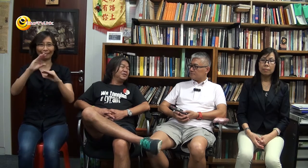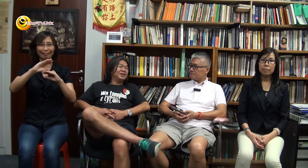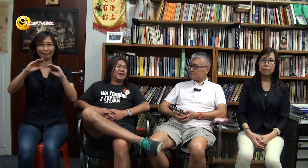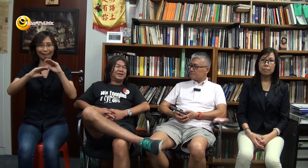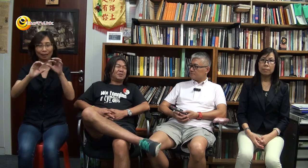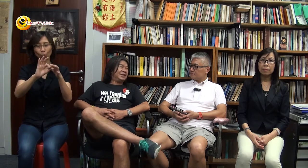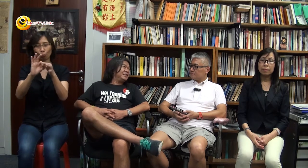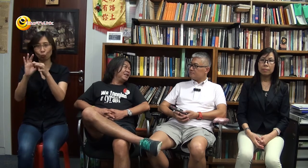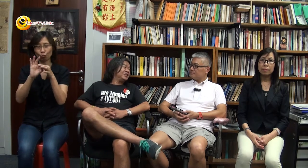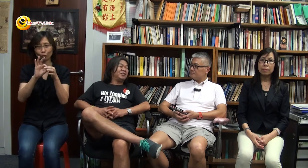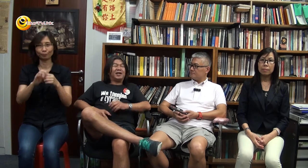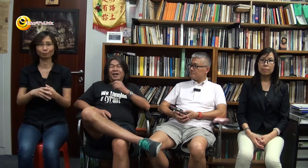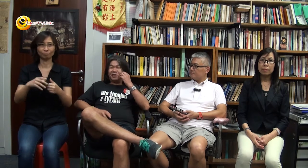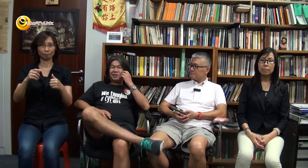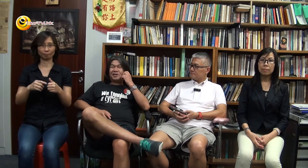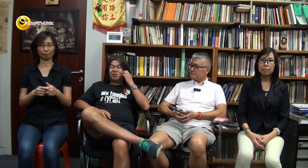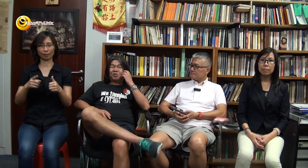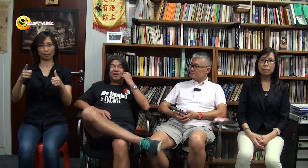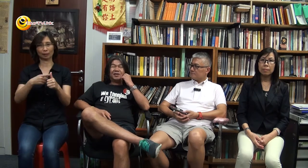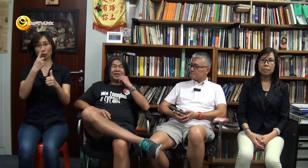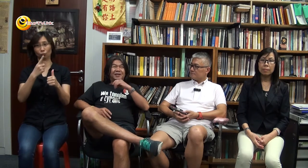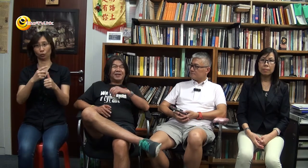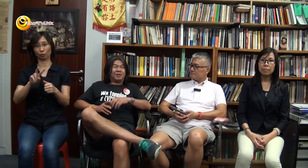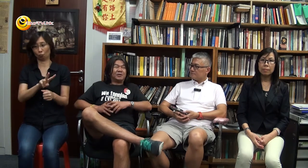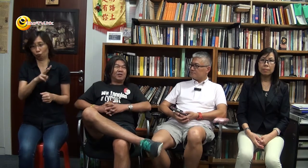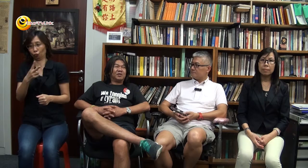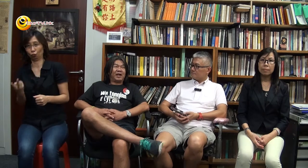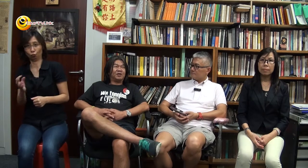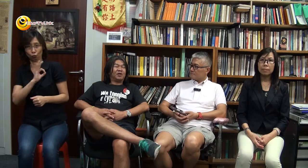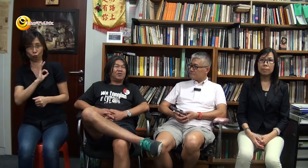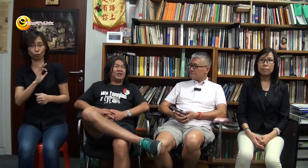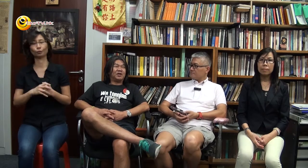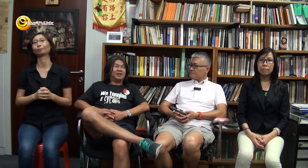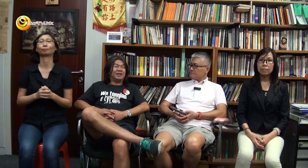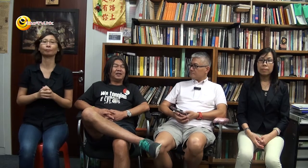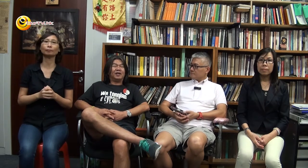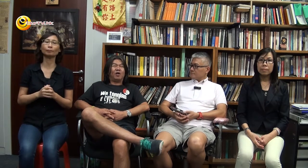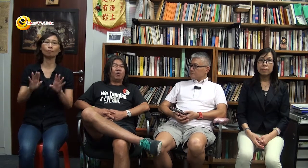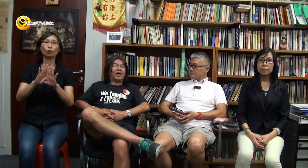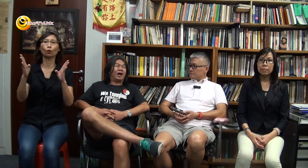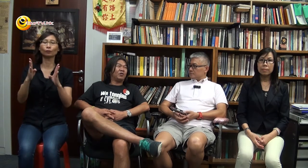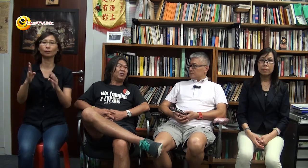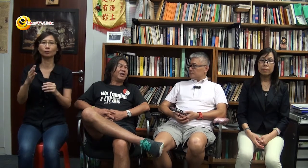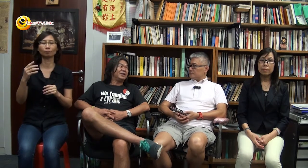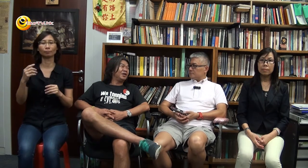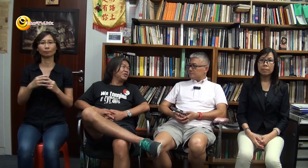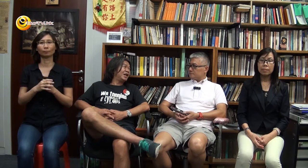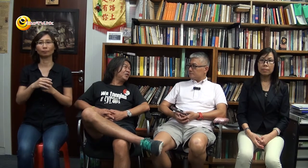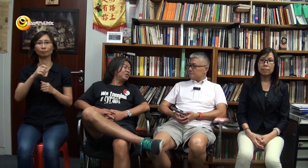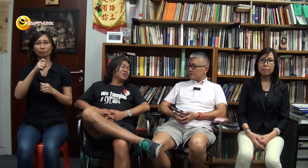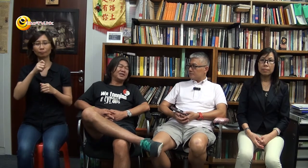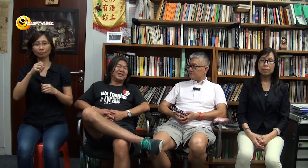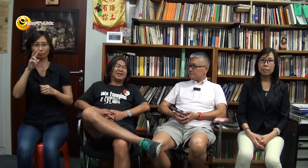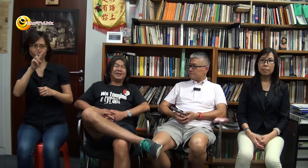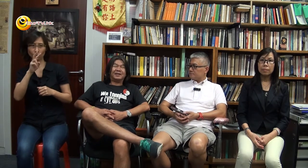先即係變節啦，所謂啊率先轉會，咁就起咗一個非常之好嘅效果俾呢個共